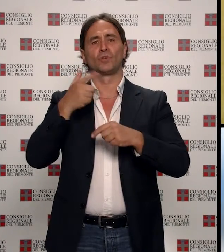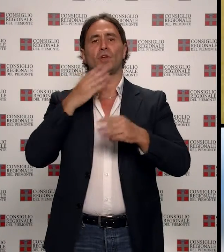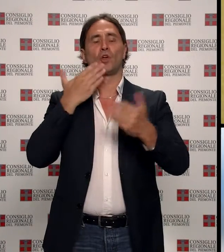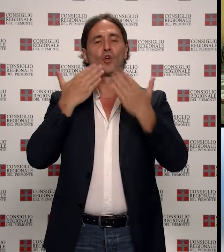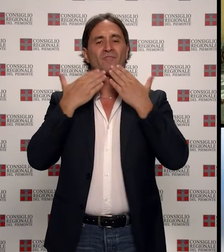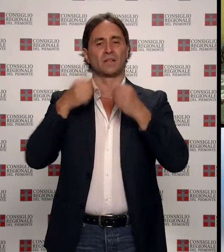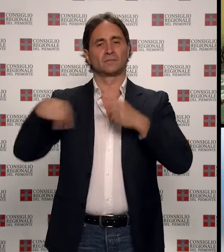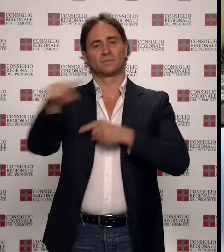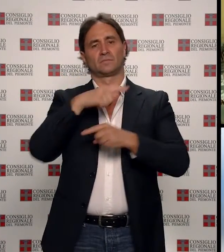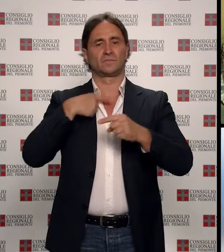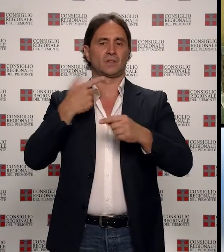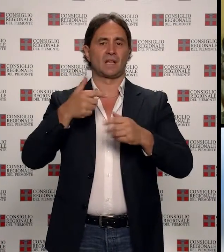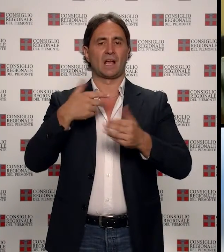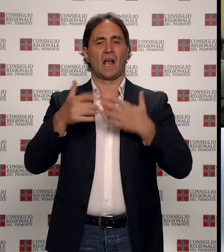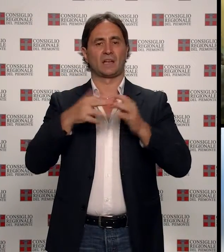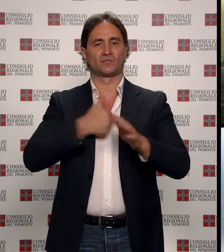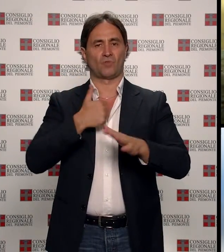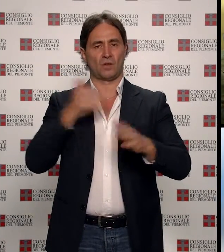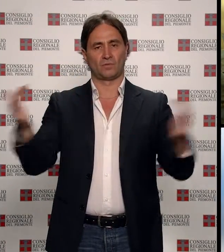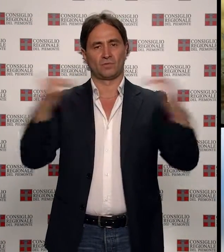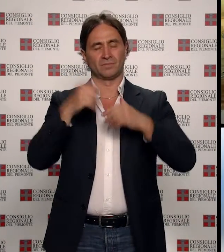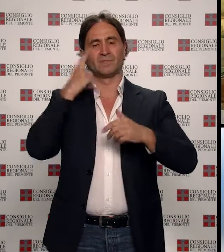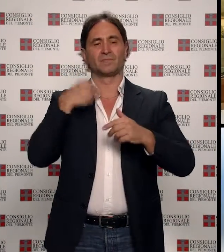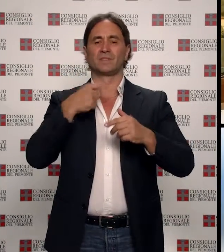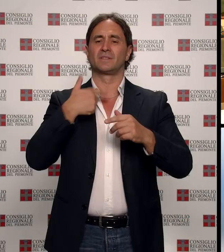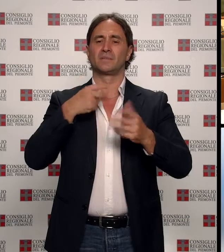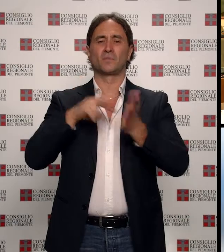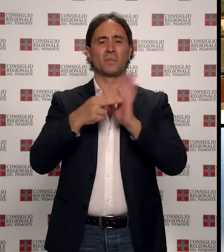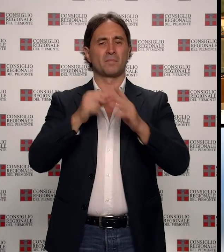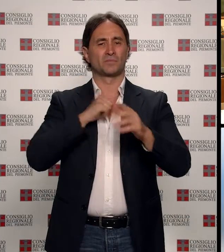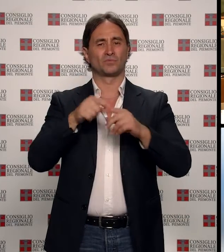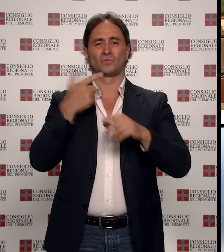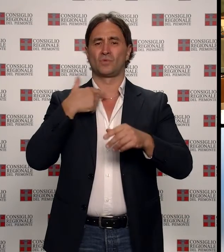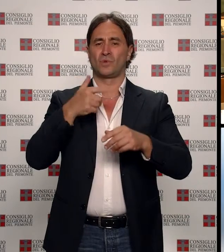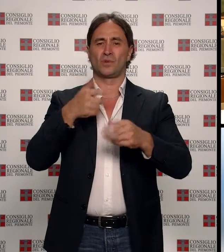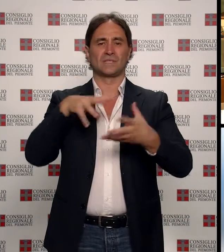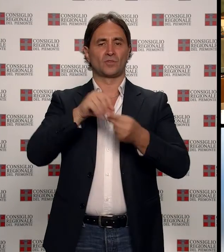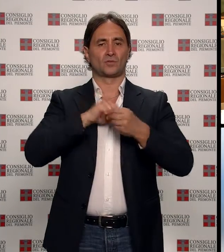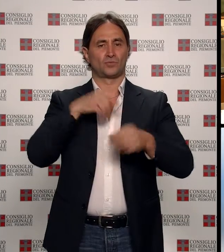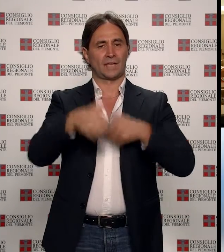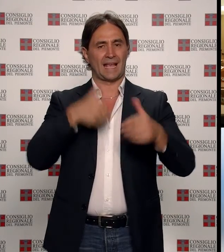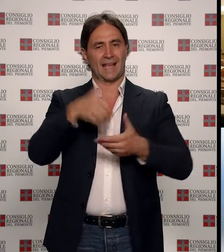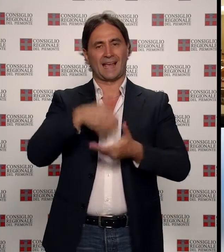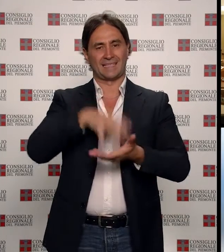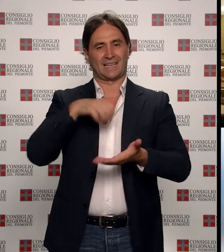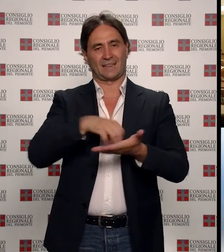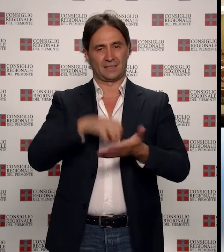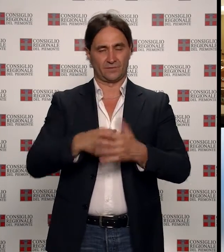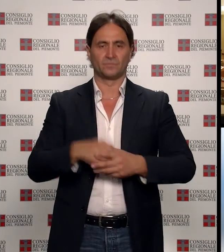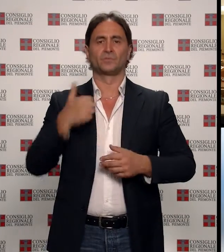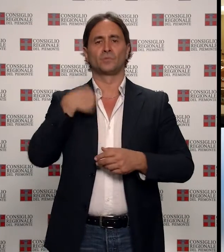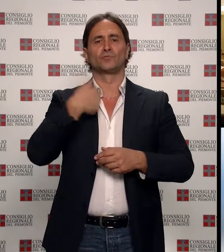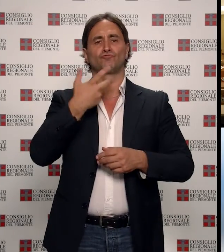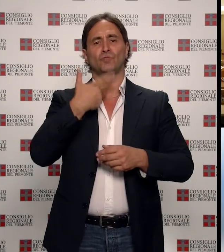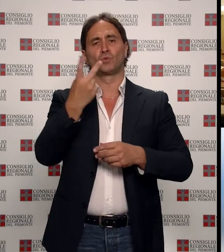artigiane sulle problematiche del settore attività estrattive. In chiusura di seduta ha infine istituito due nuovi municipi a seguito